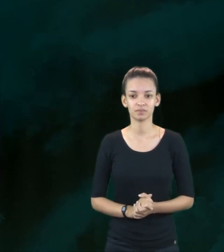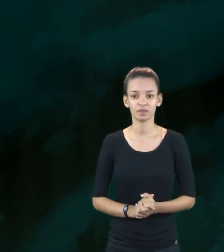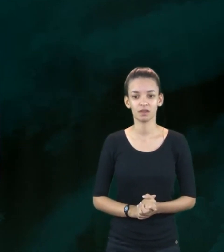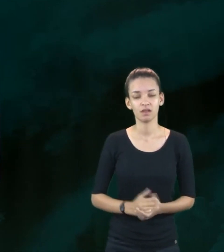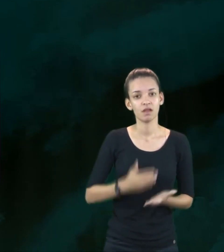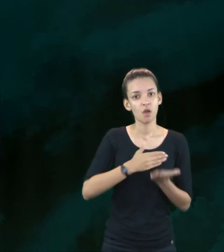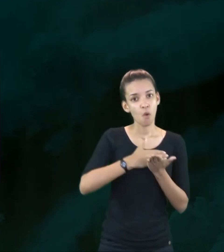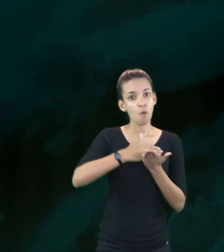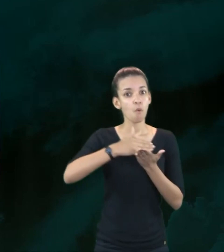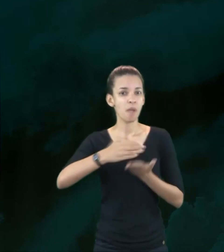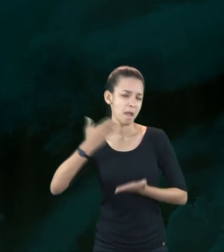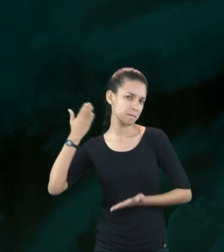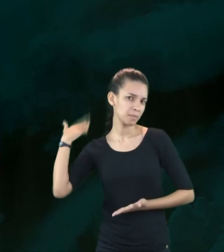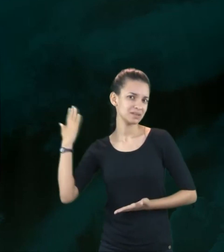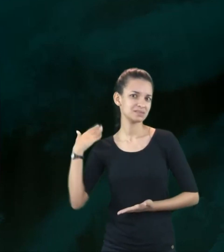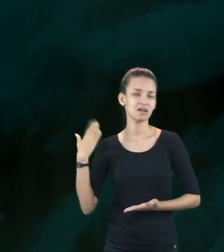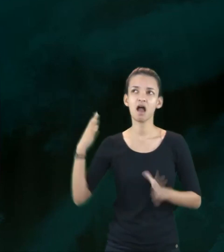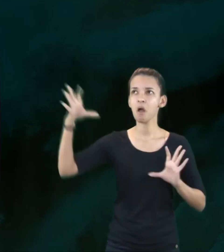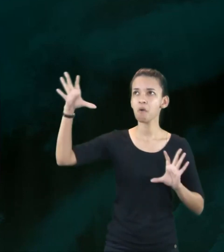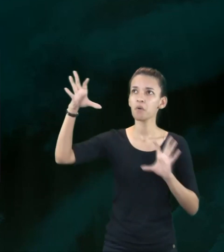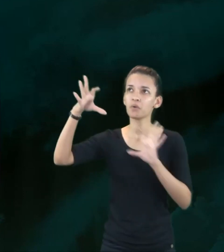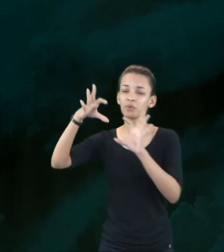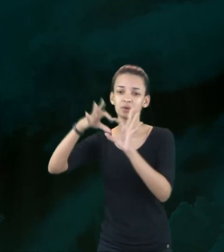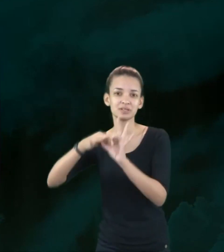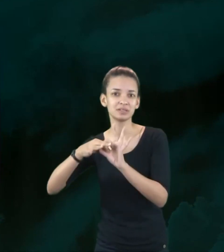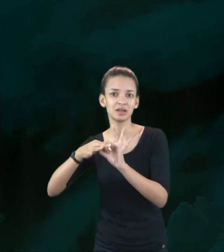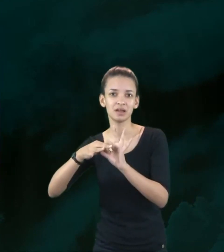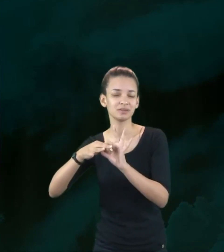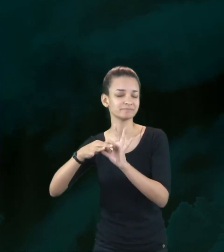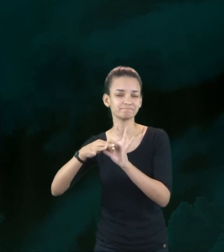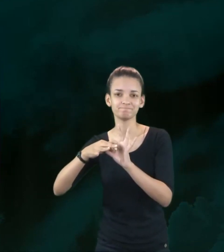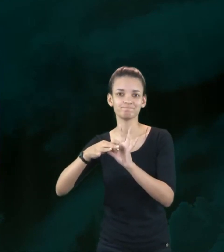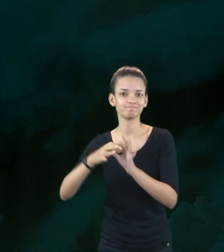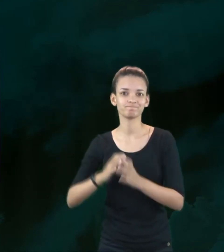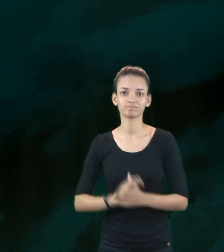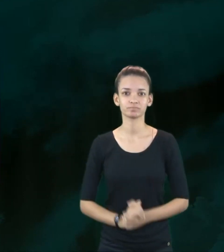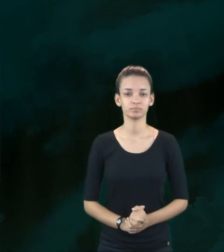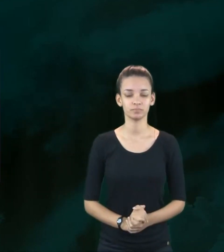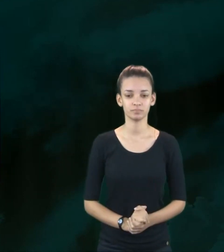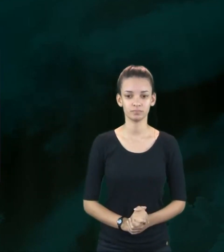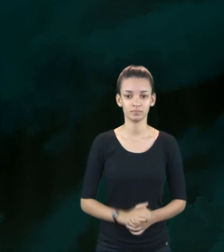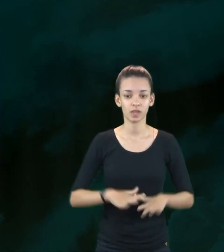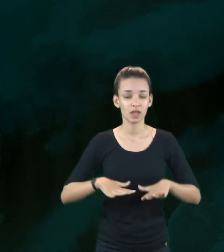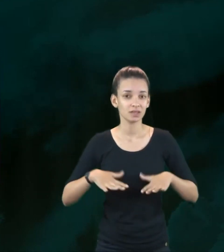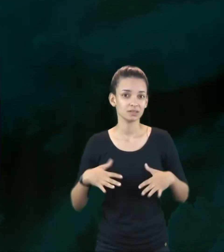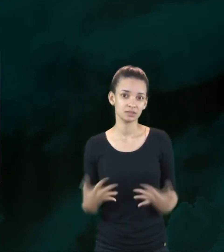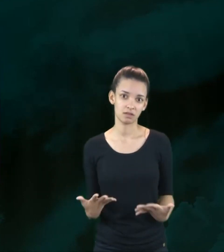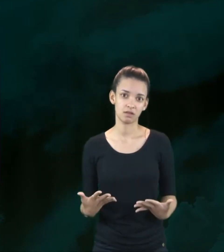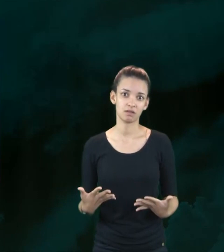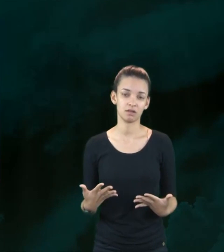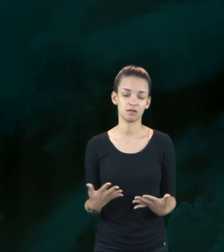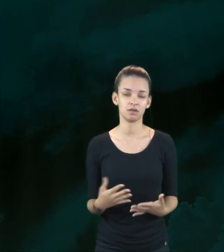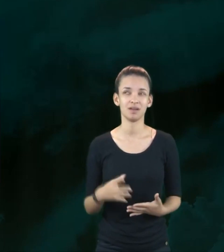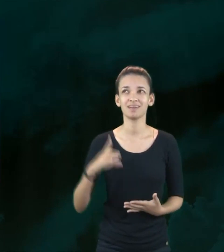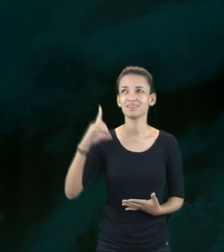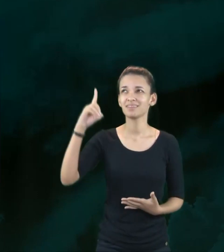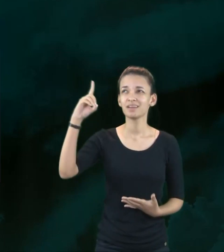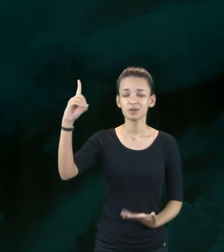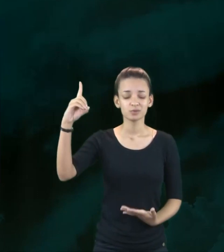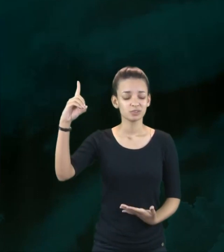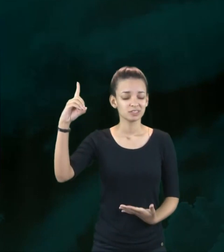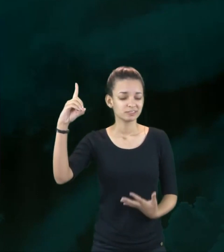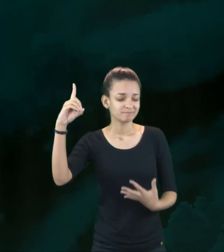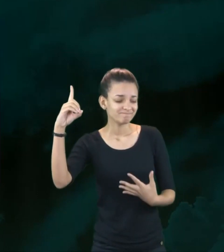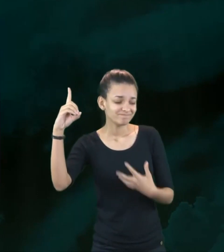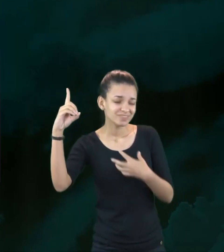nem na conexão que Deus quer fazer a nível de nova criatura. Portanto, irmãos, Deus então estava meio que, Deus